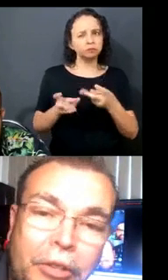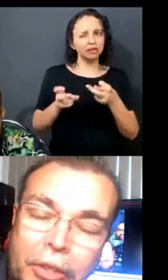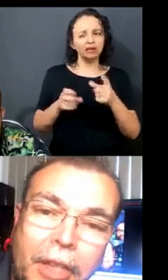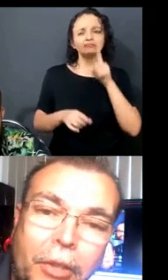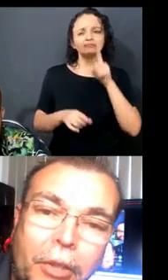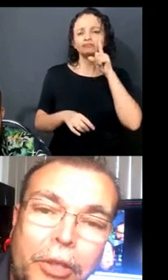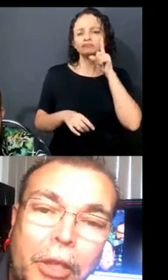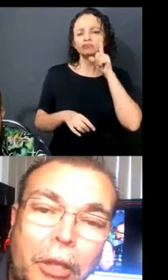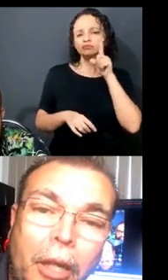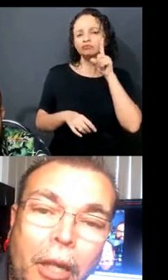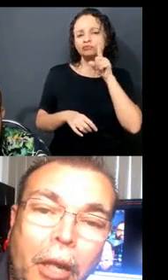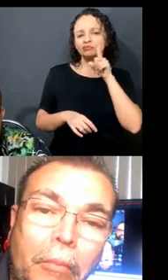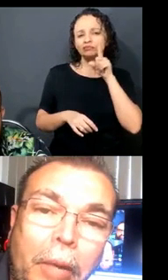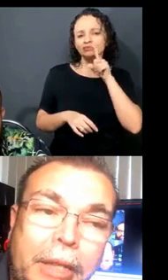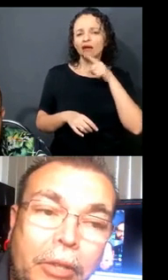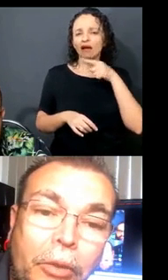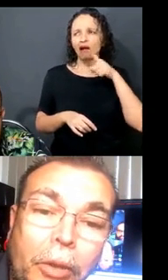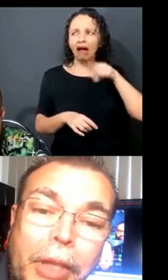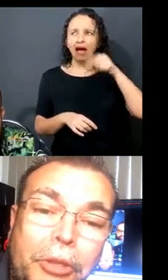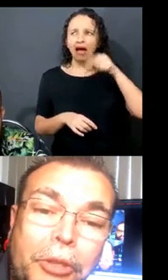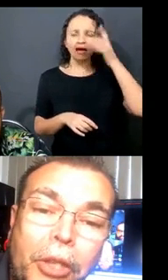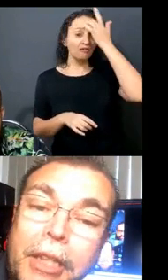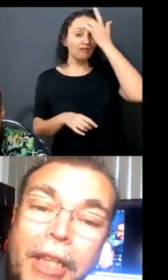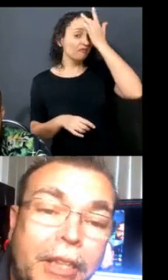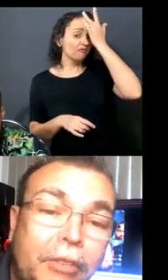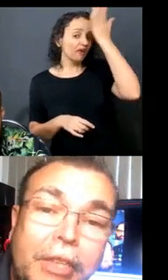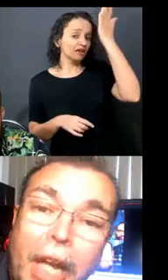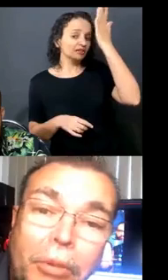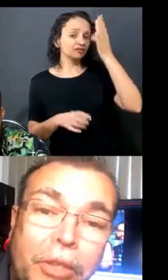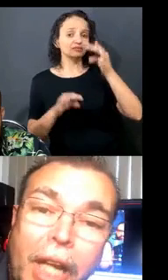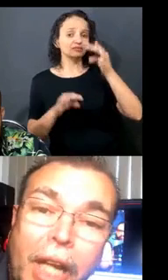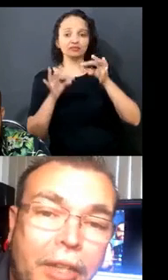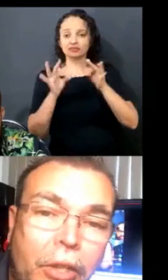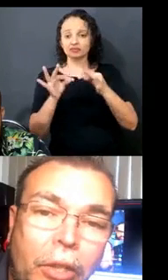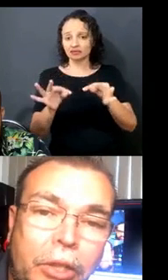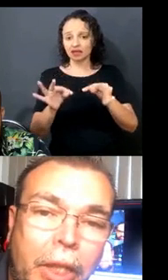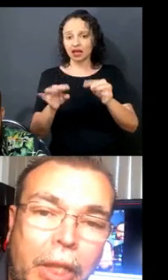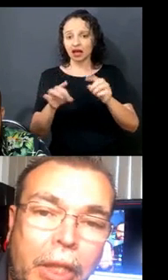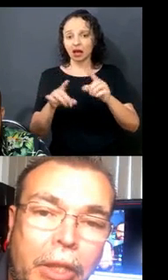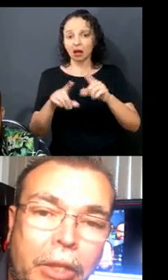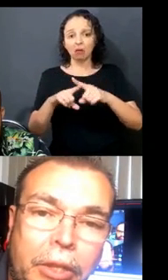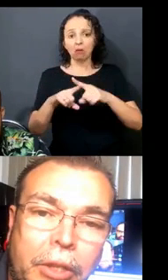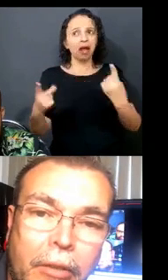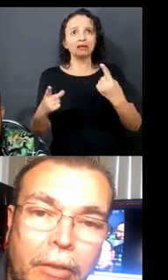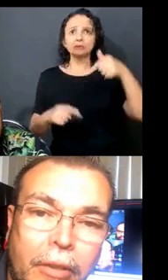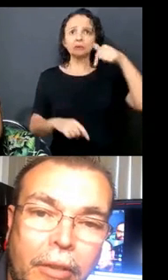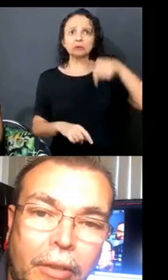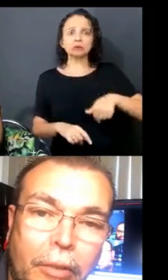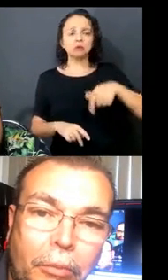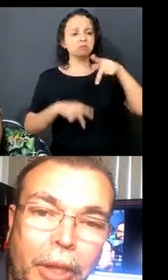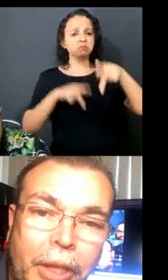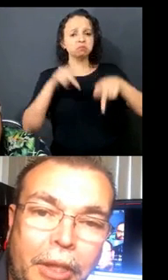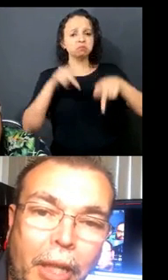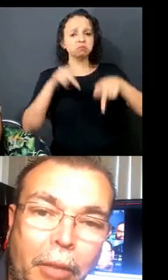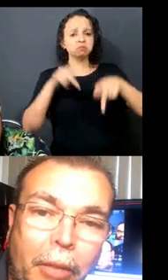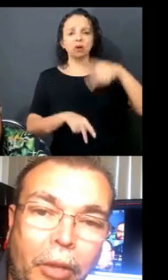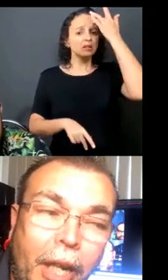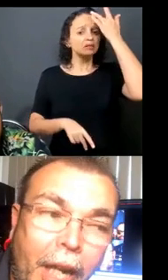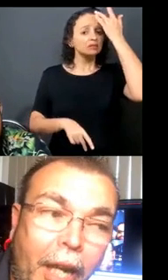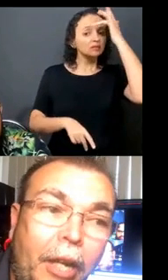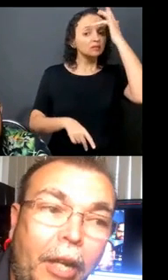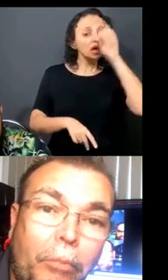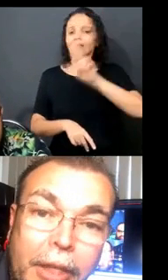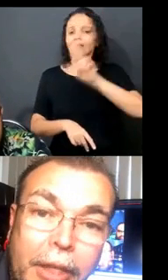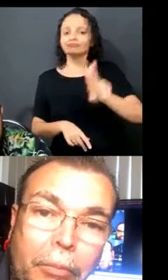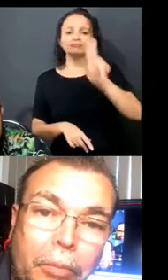pelo acesso, é muito fácil ter a tecnologia. Mas o impressionante é que eles não sabem usar a tecnologia que eles têm.